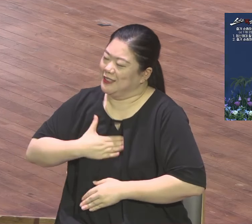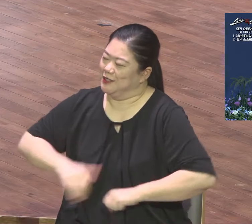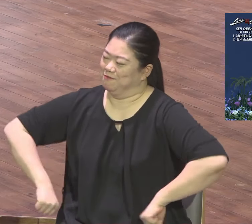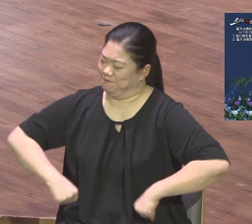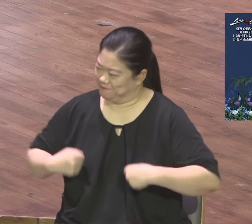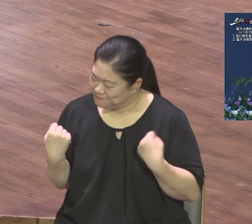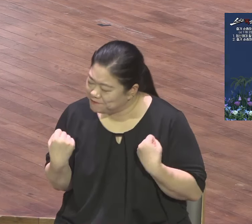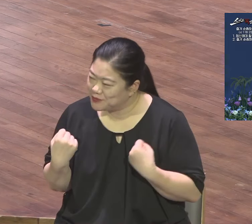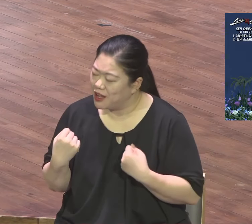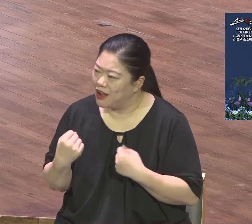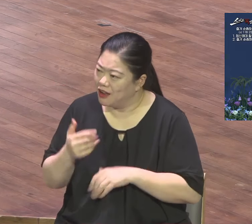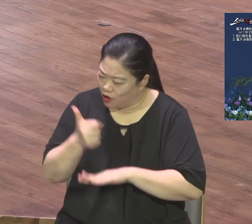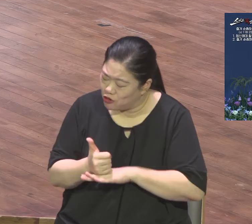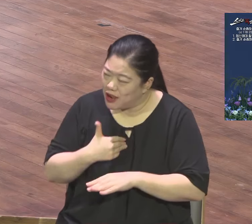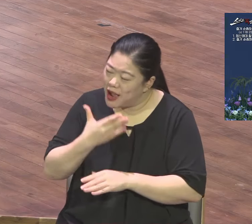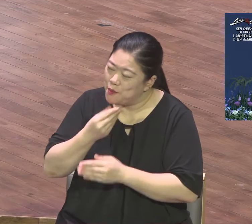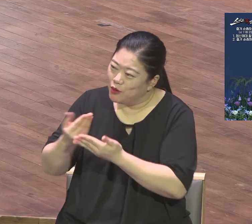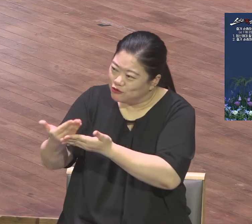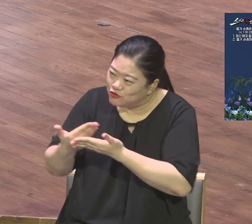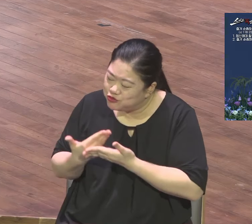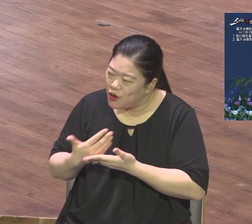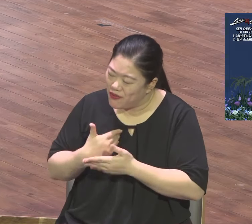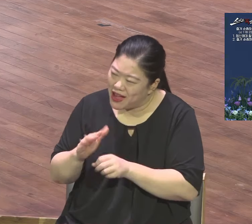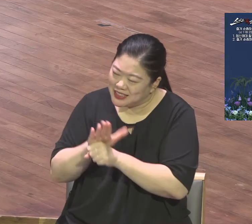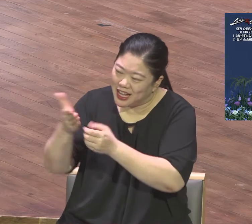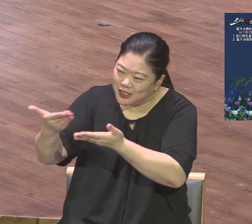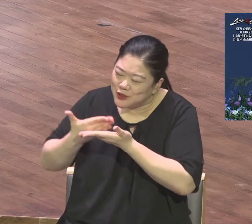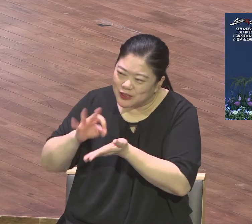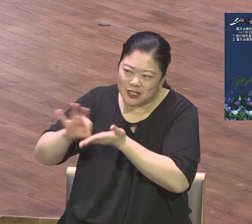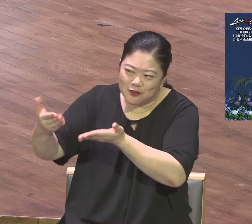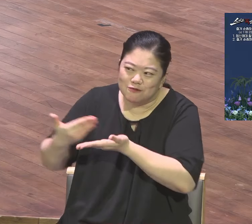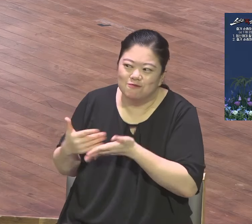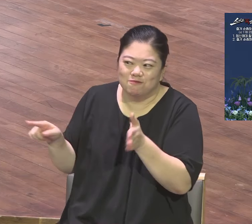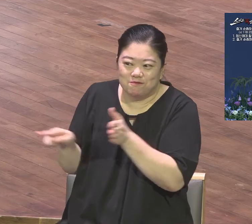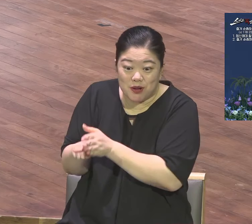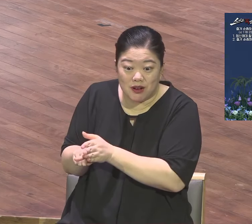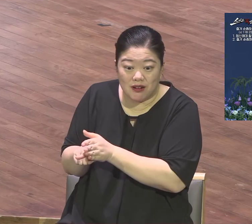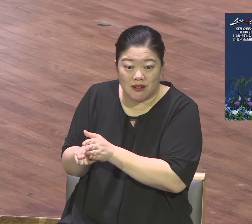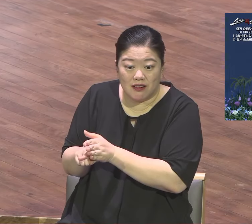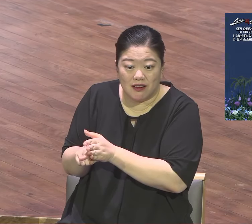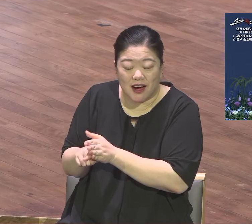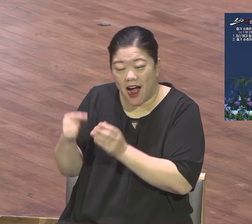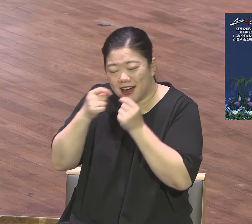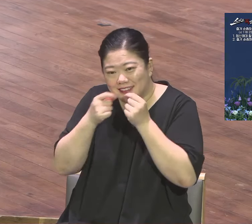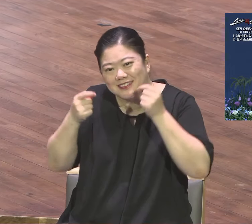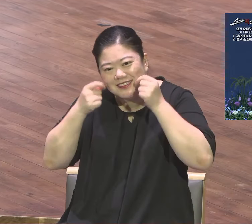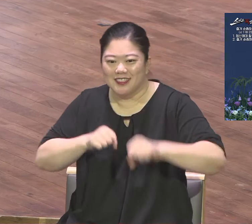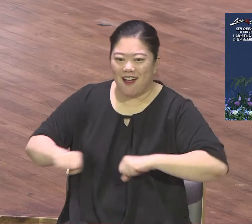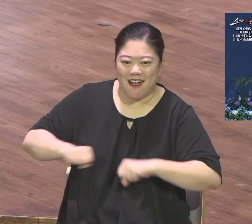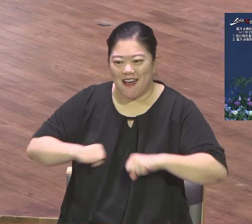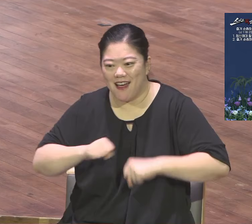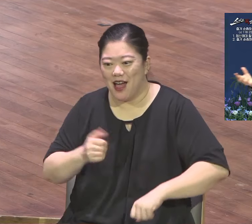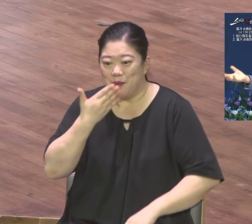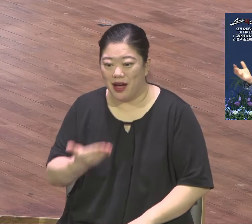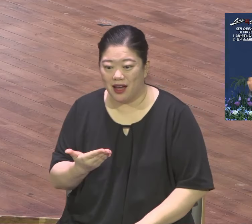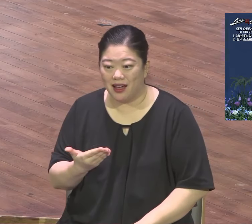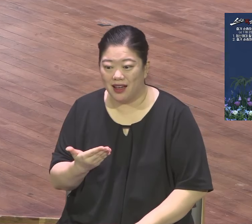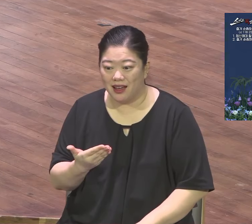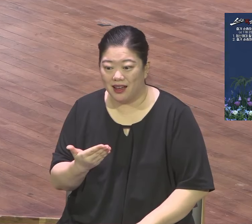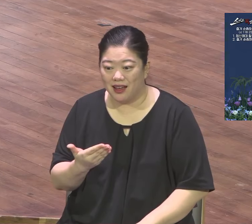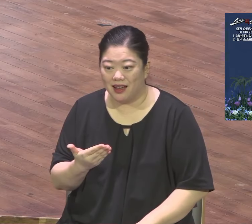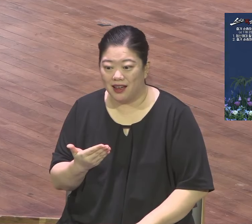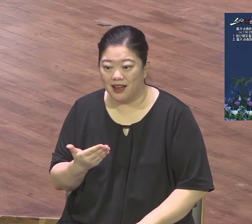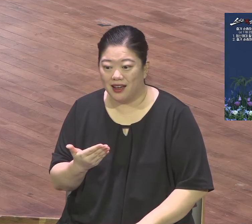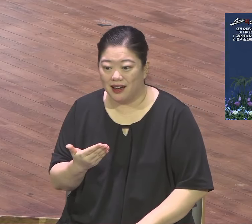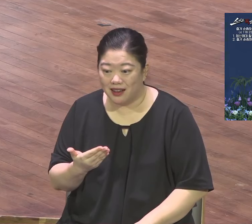나를 축복하시고 나를 사용하시고 하나님 감사합니다. 이렇게 당감받은 내가 누구를 용서를